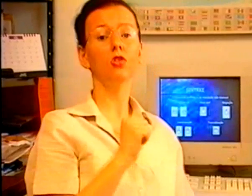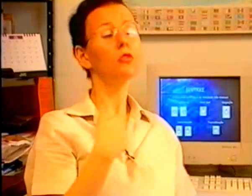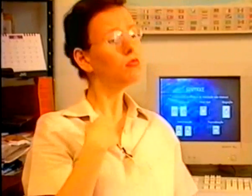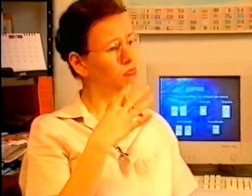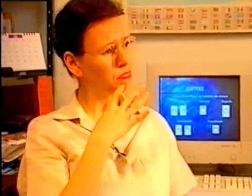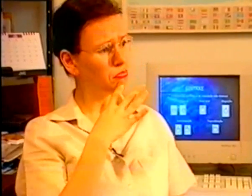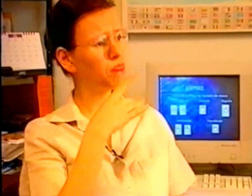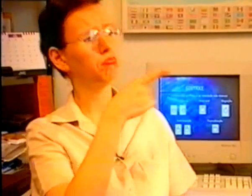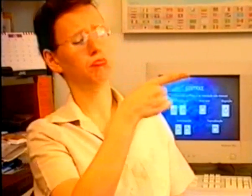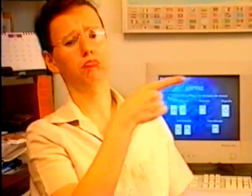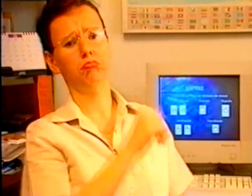Então,